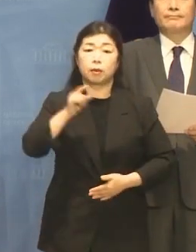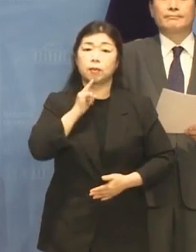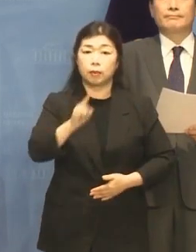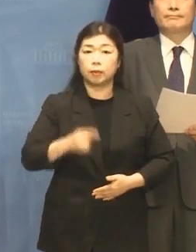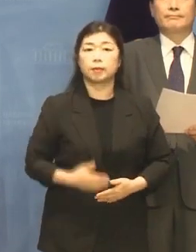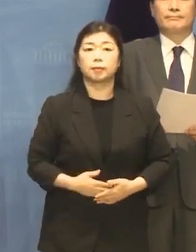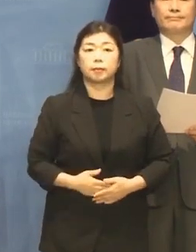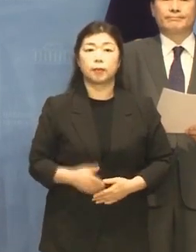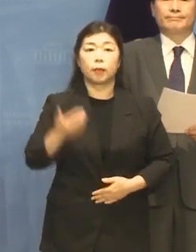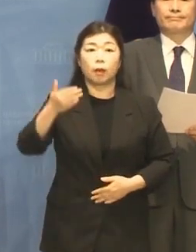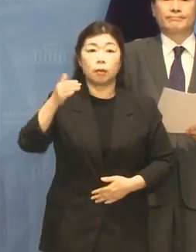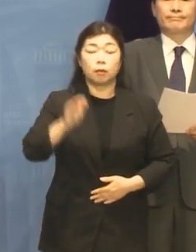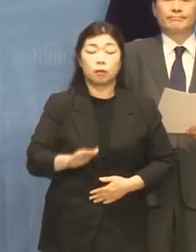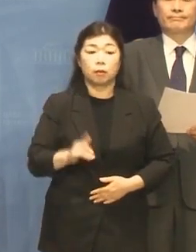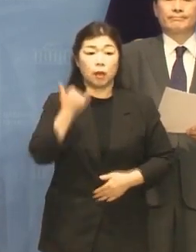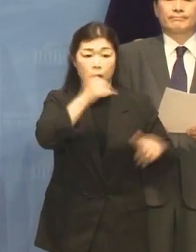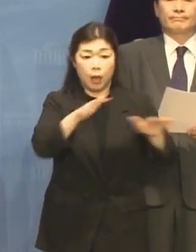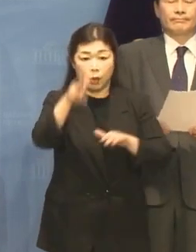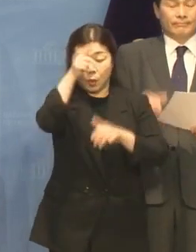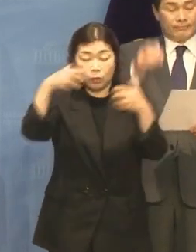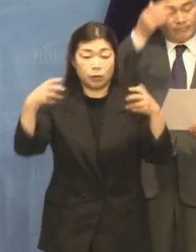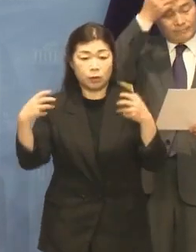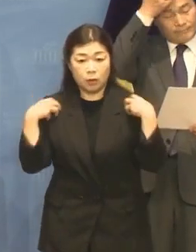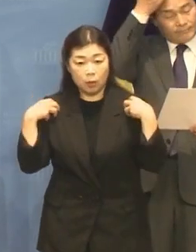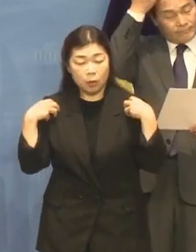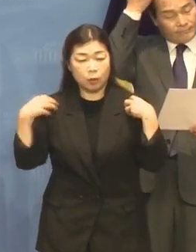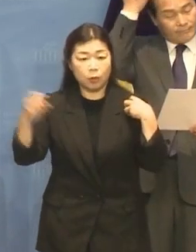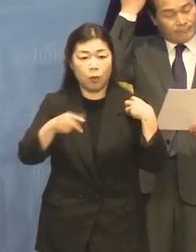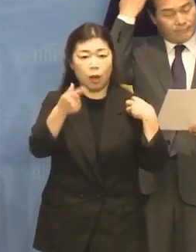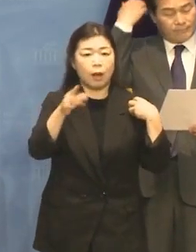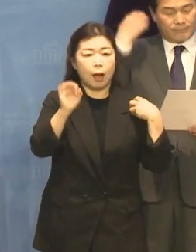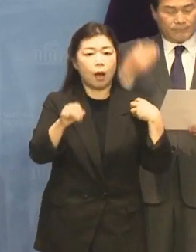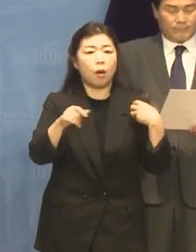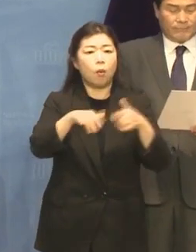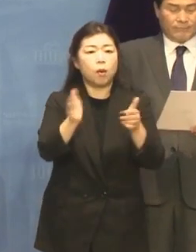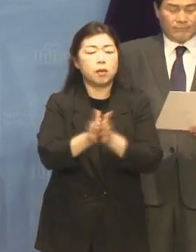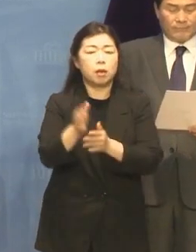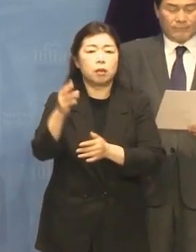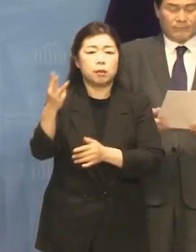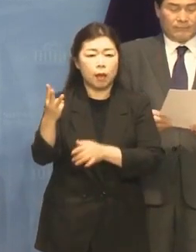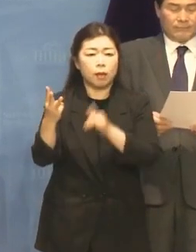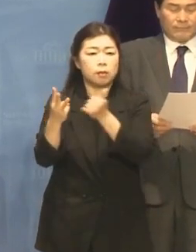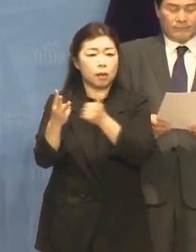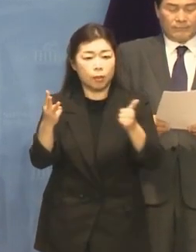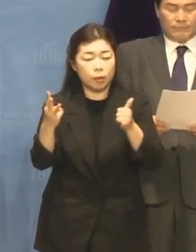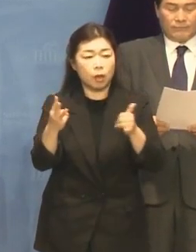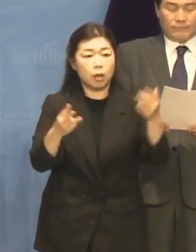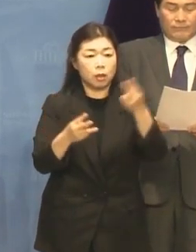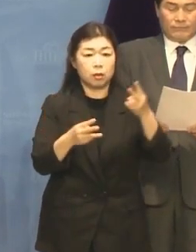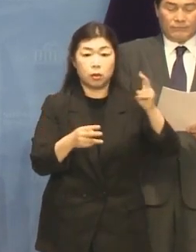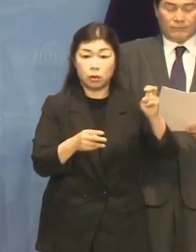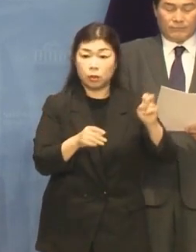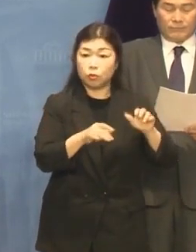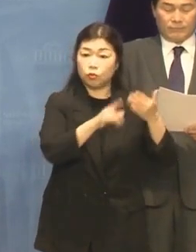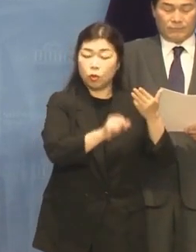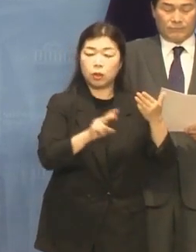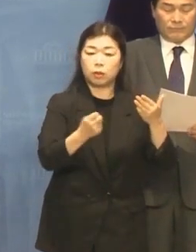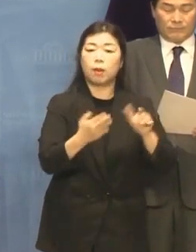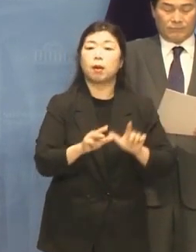그러나 해경청 강성기 과장 등 3명이 2020년 9월